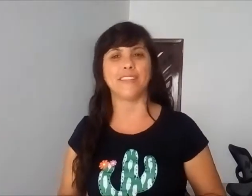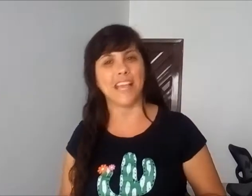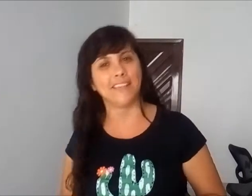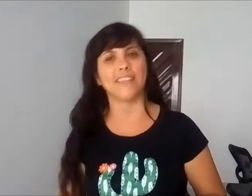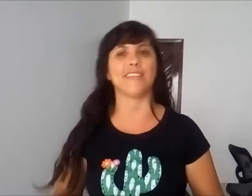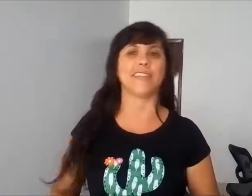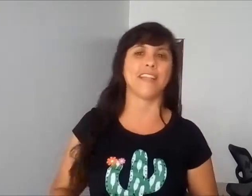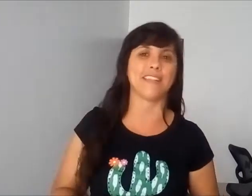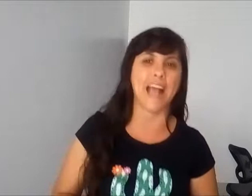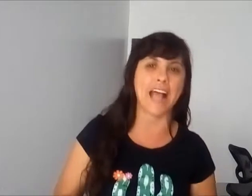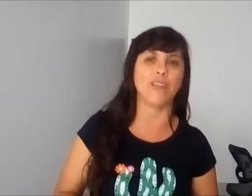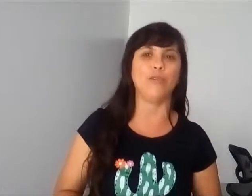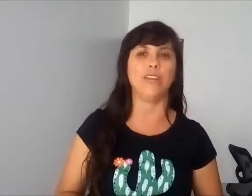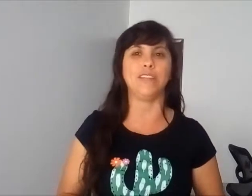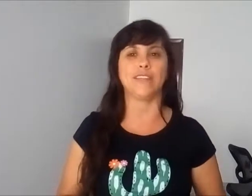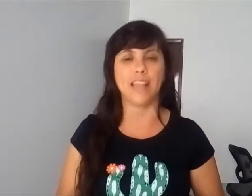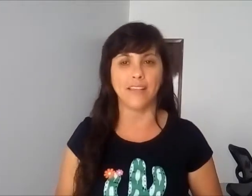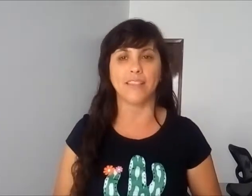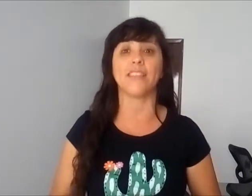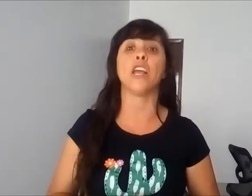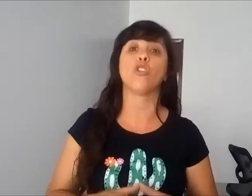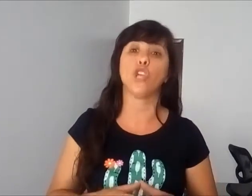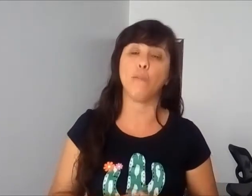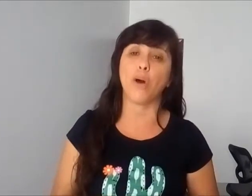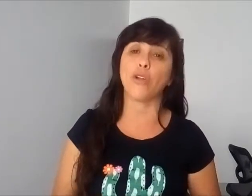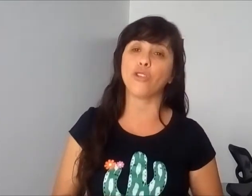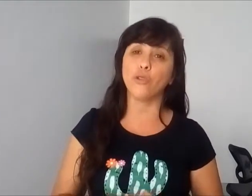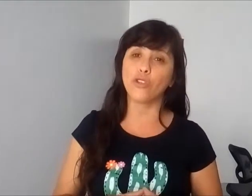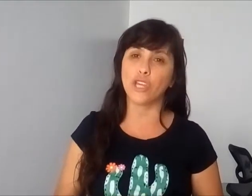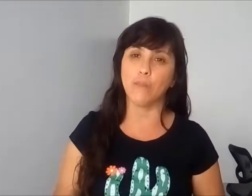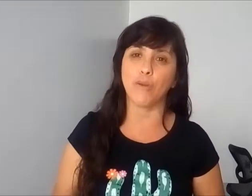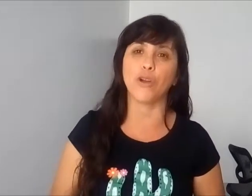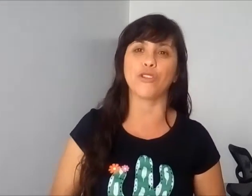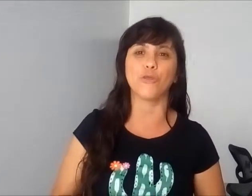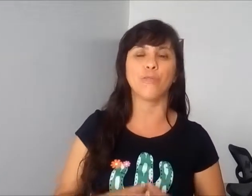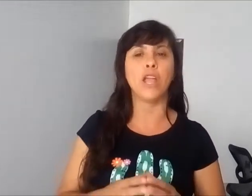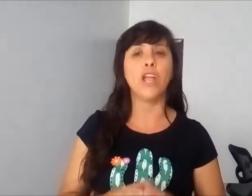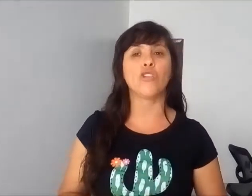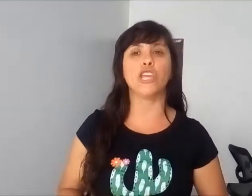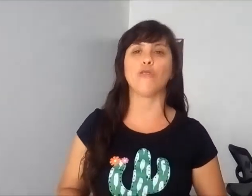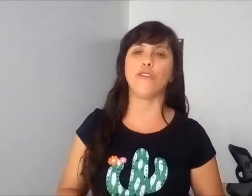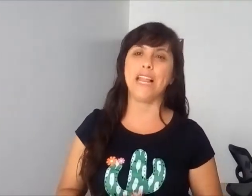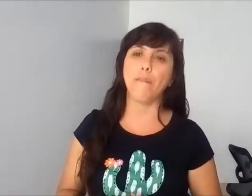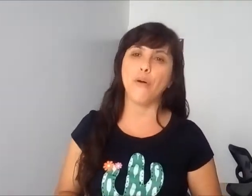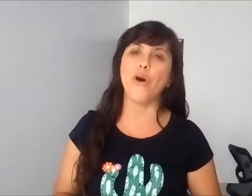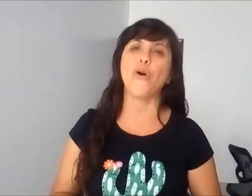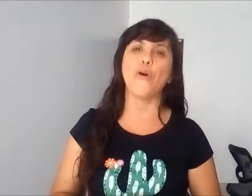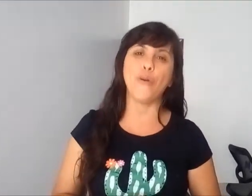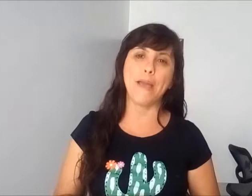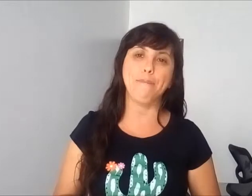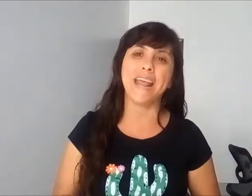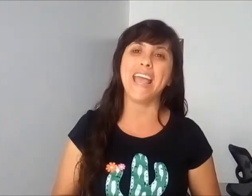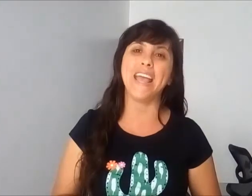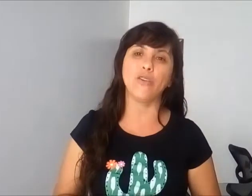em si stallone senses timóteo timóteo título e lemon hebreu